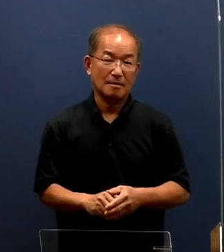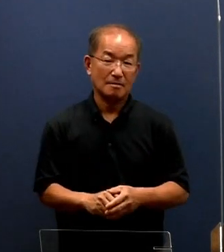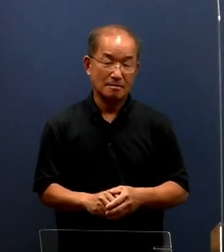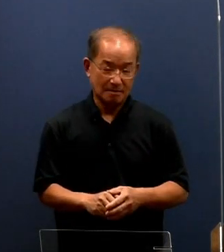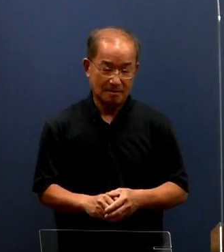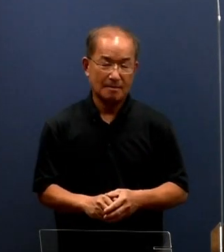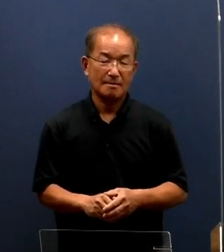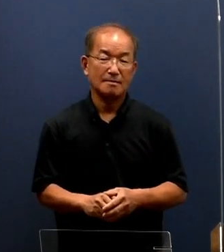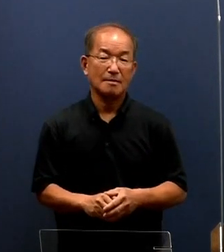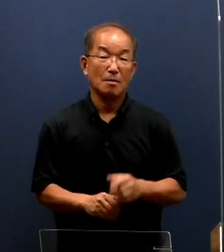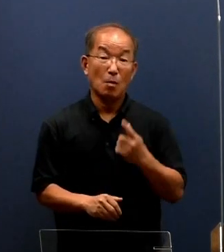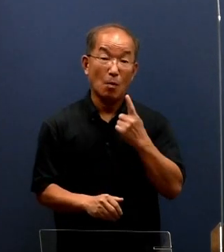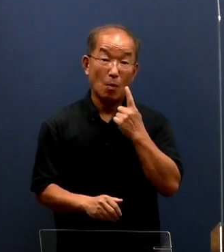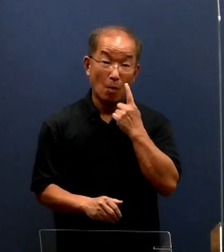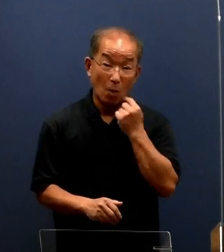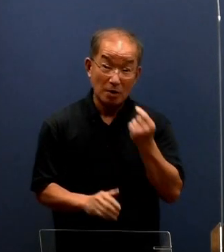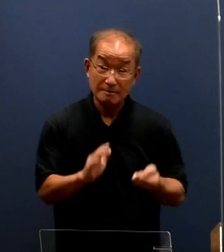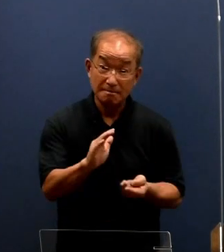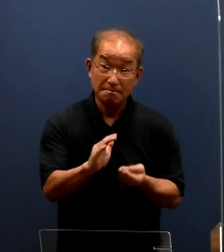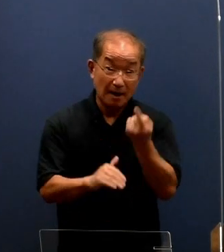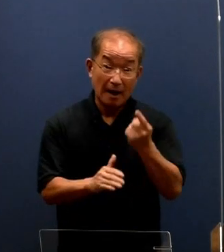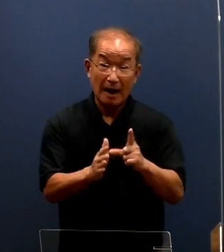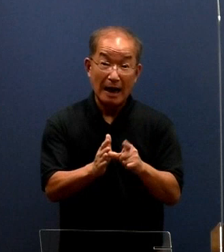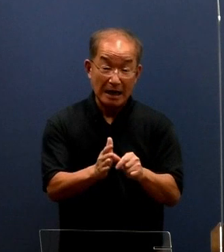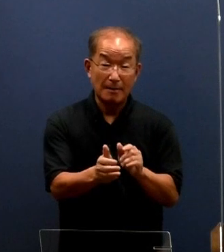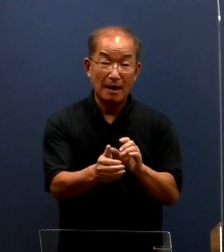し、治療の遅れが起きるってことでし